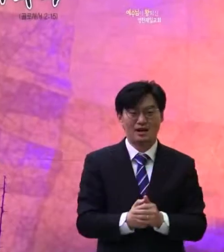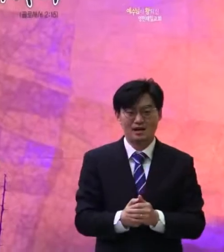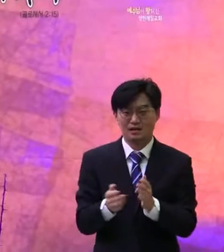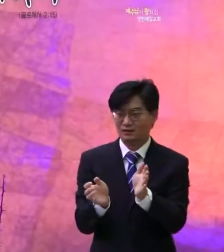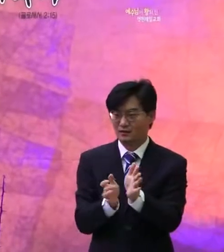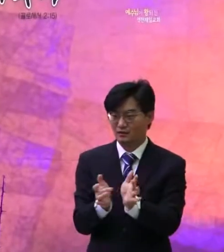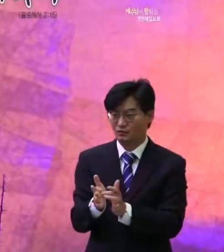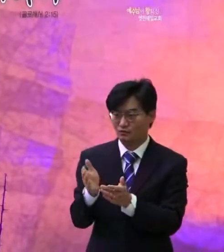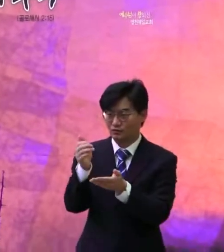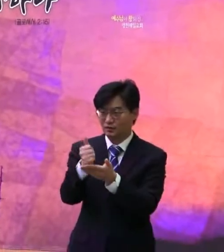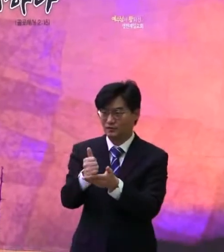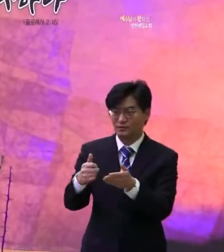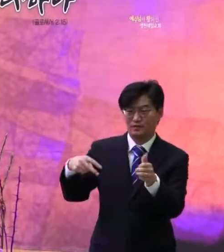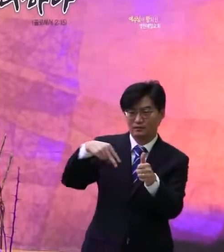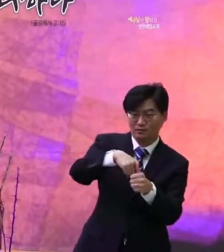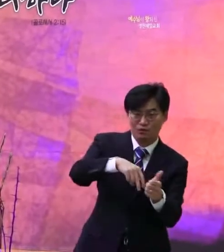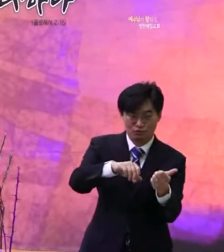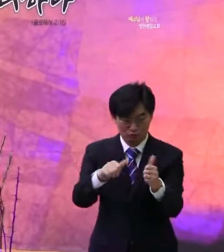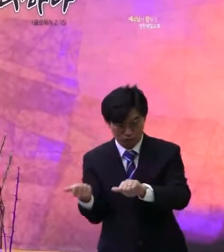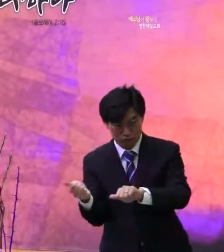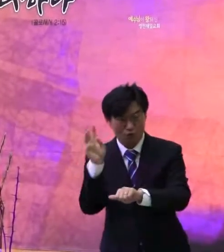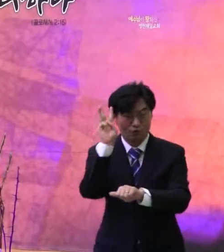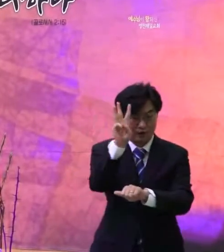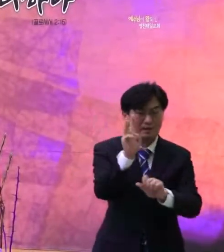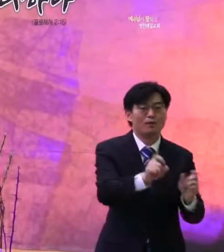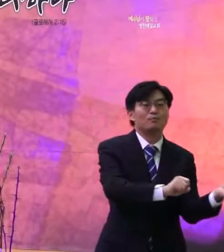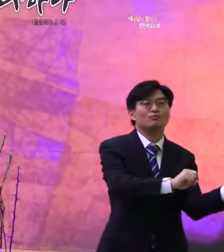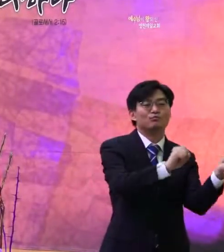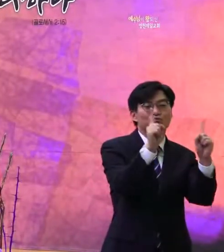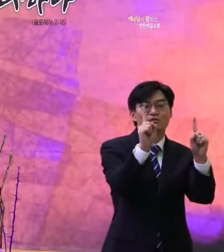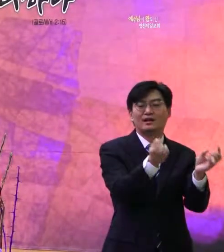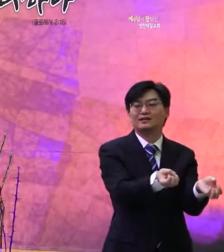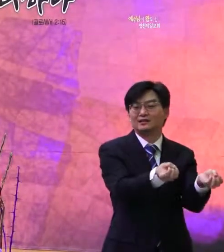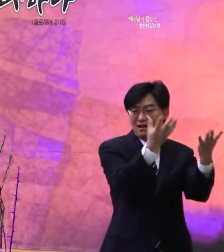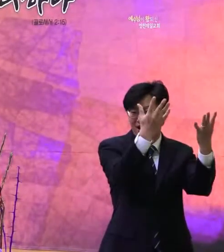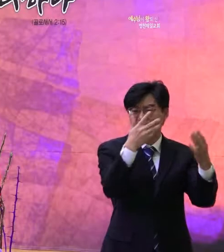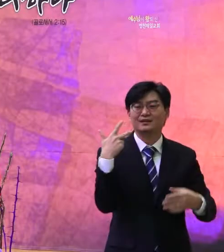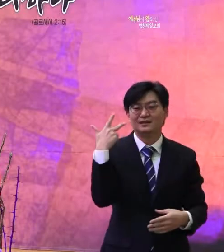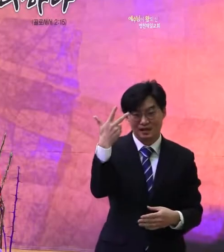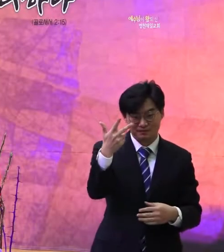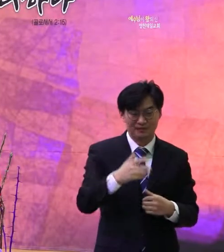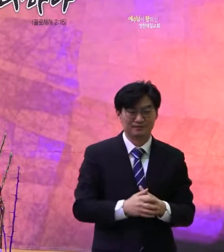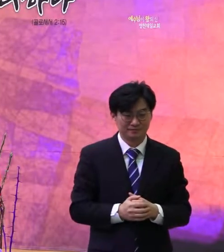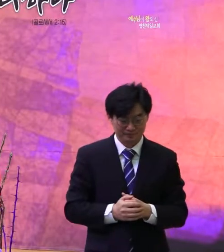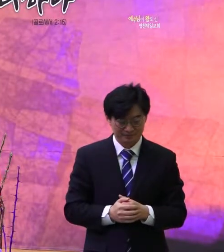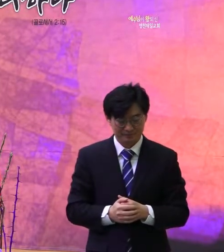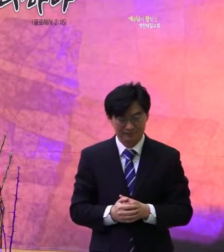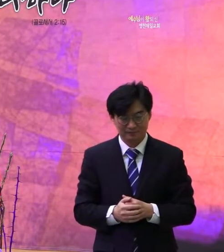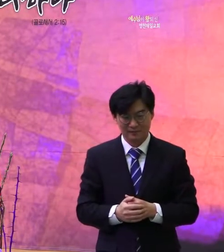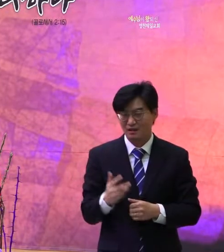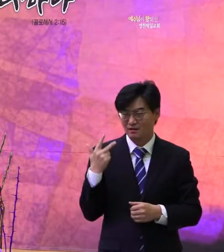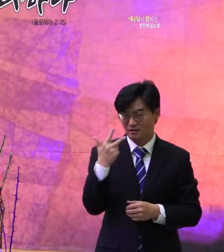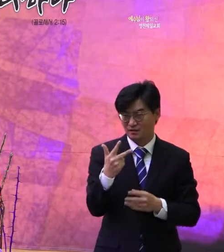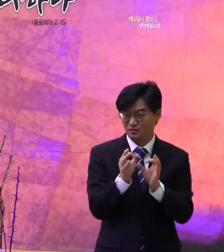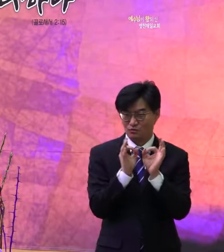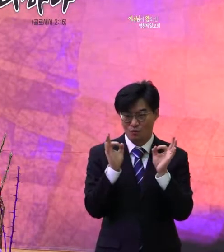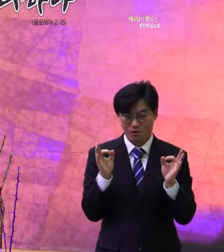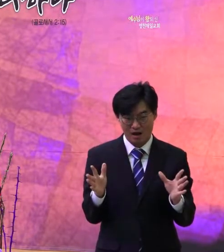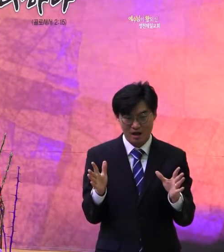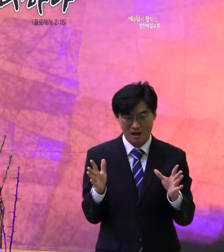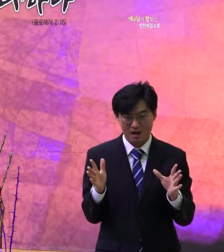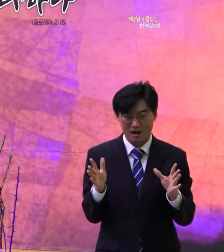주님의 은혜를 한 주간 깊이 묵상하시고 예물도 준비하시기를 바랍니다. 주중에 십자가와 부활 특별 새벽